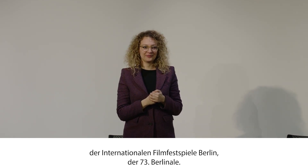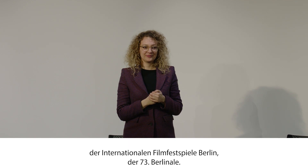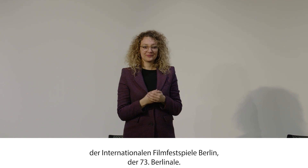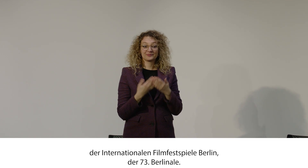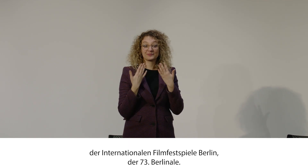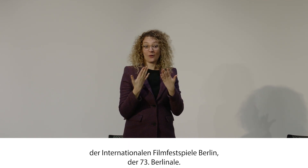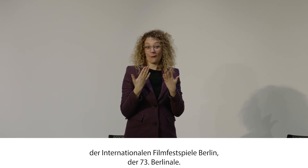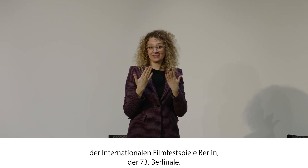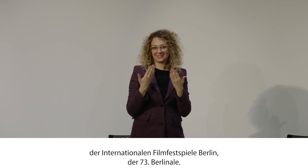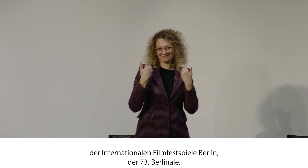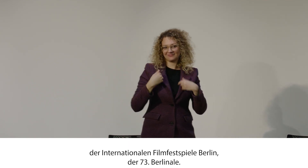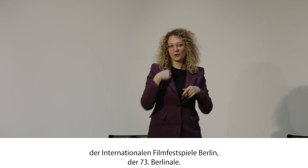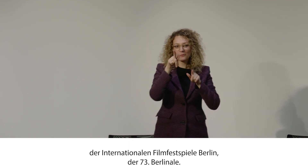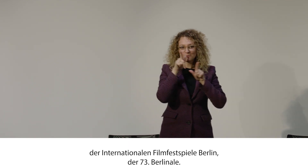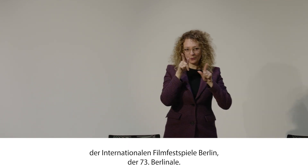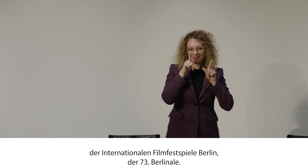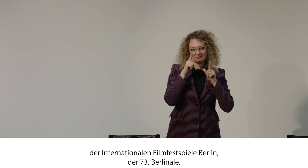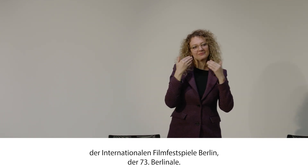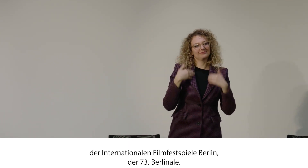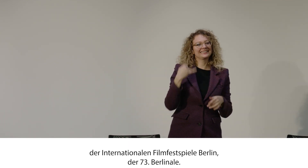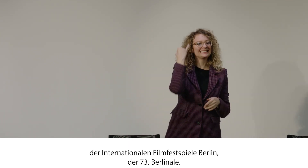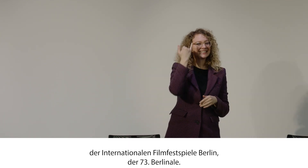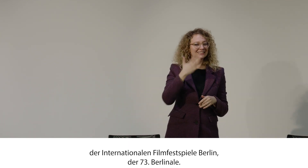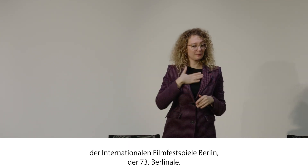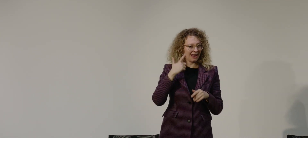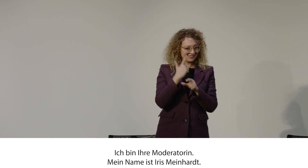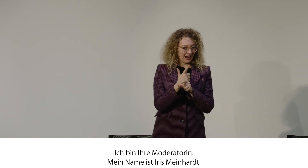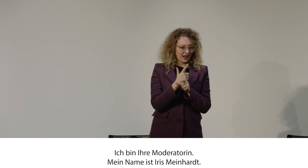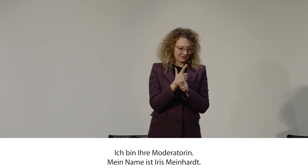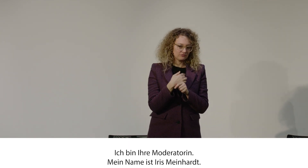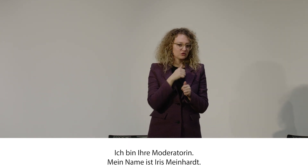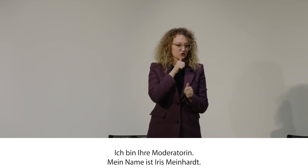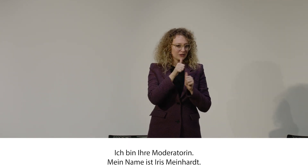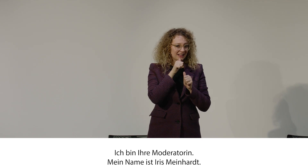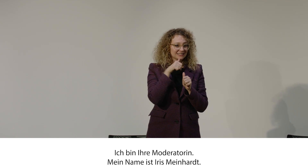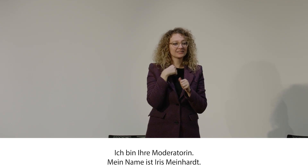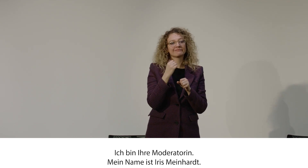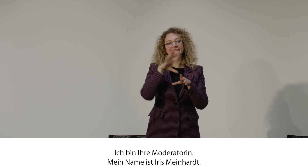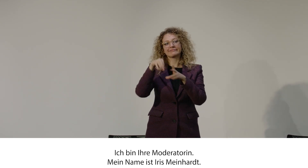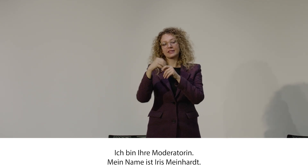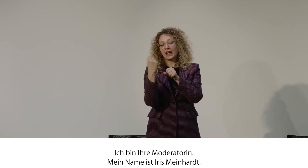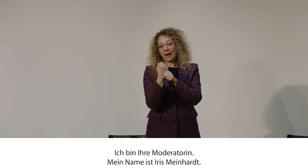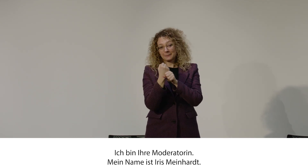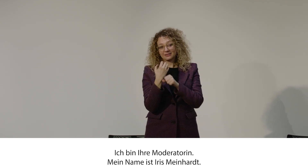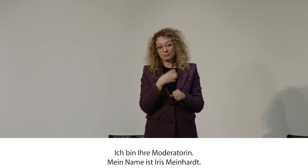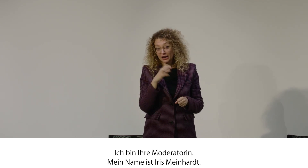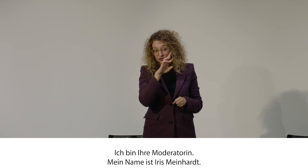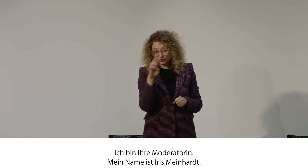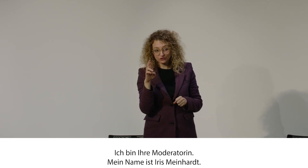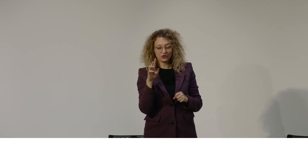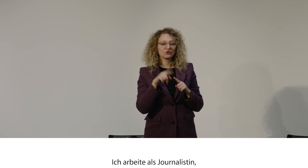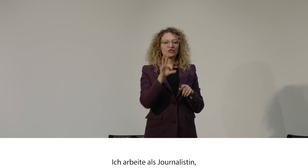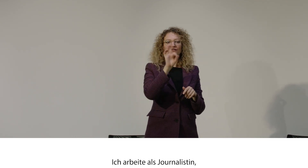Internationalen Filmfestspiele Berlin, der 73. Berlinale. Ich bin Ihre Moderatorin, mein Name ist Iris Meinhardt.